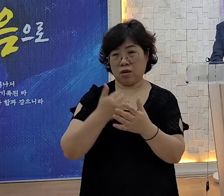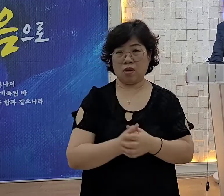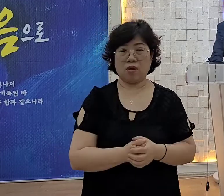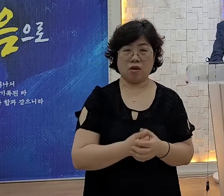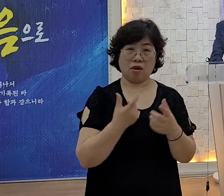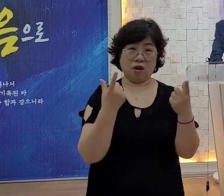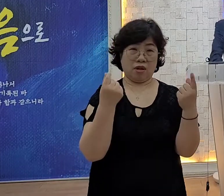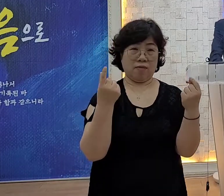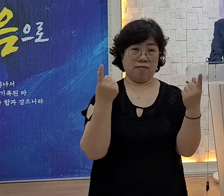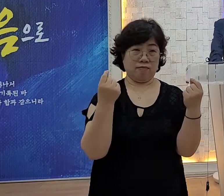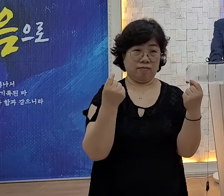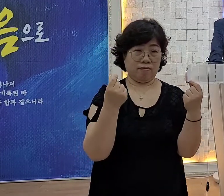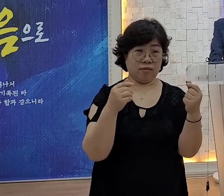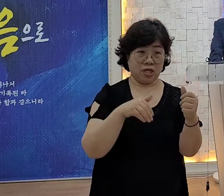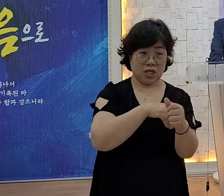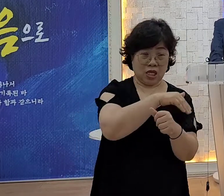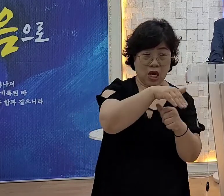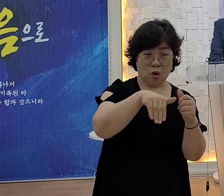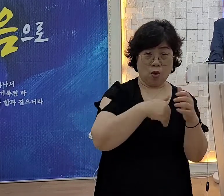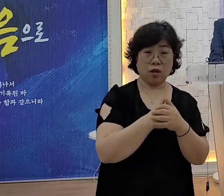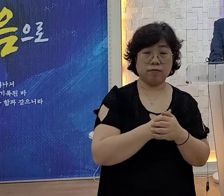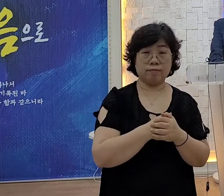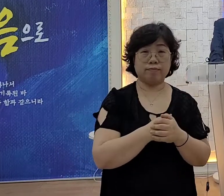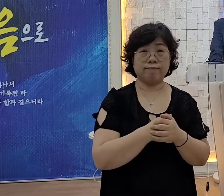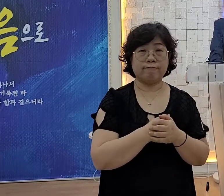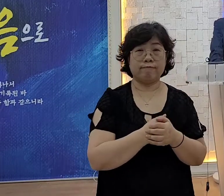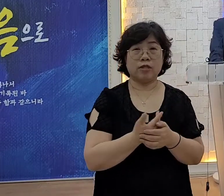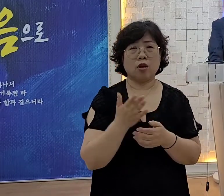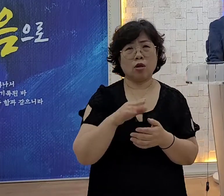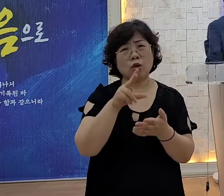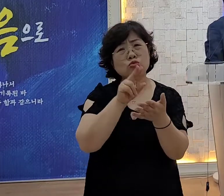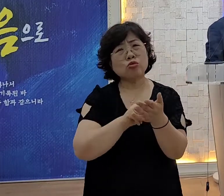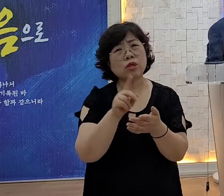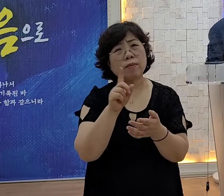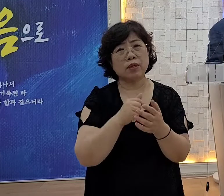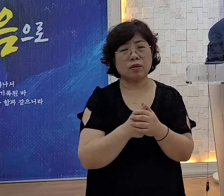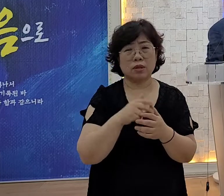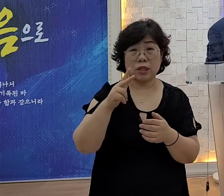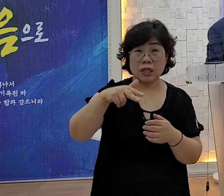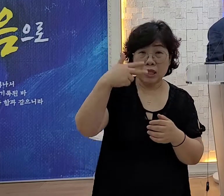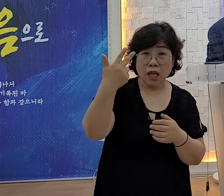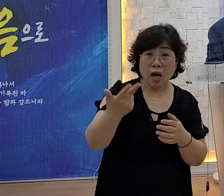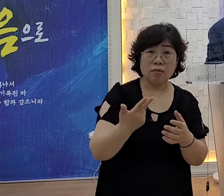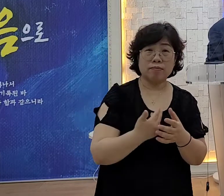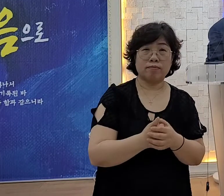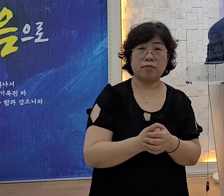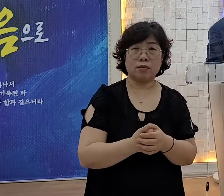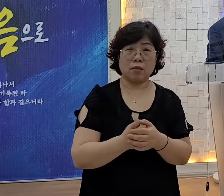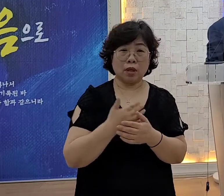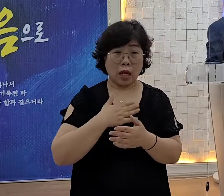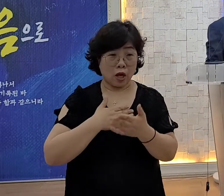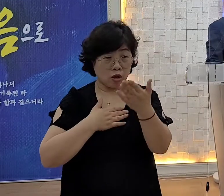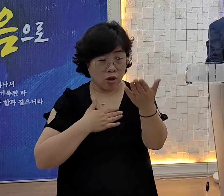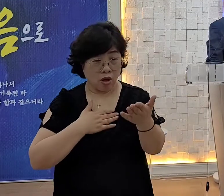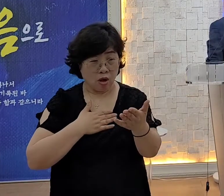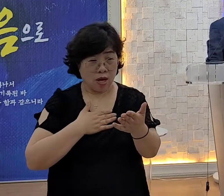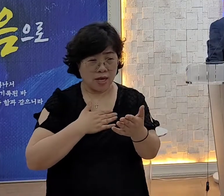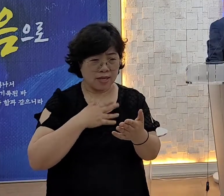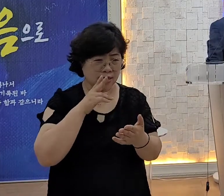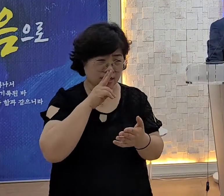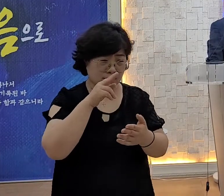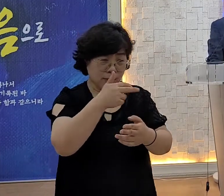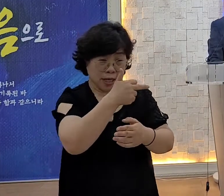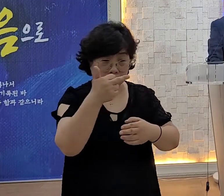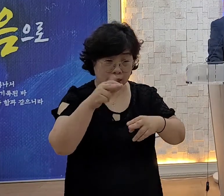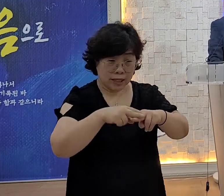없이 이게 동의가 되었을 것입니다. 자, 그런데 문제는 그 다음 나는 너의 지극히